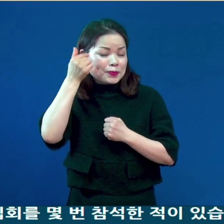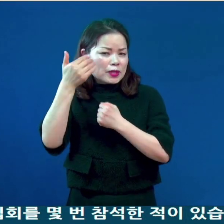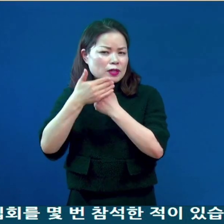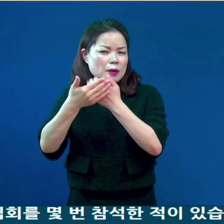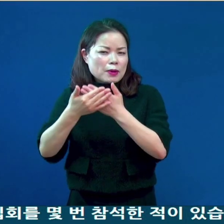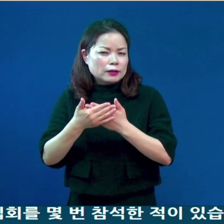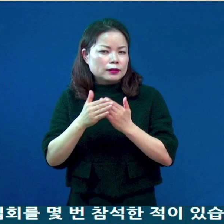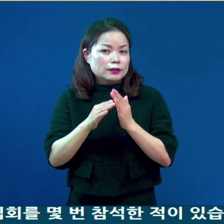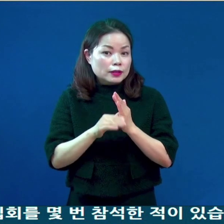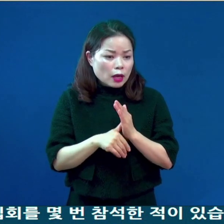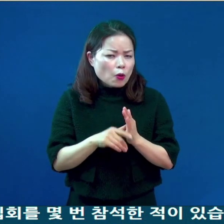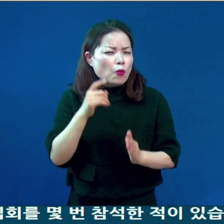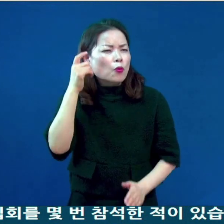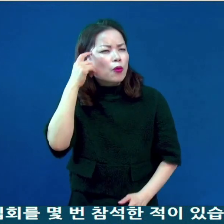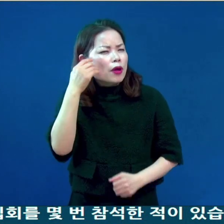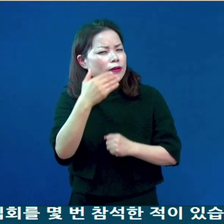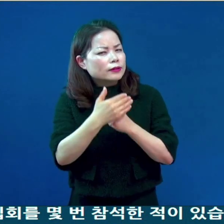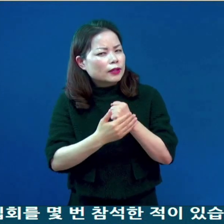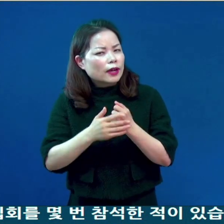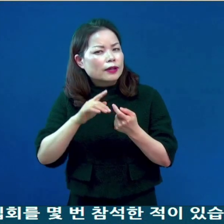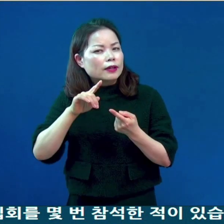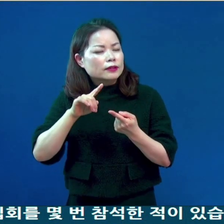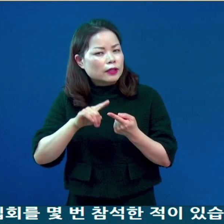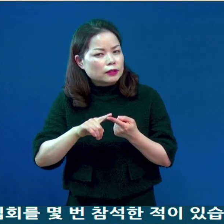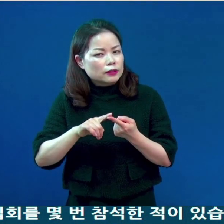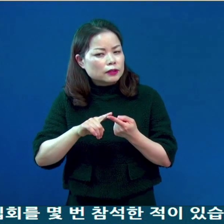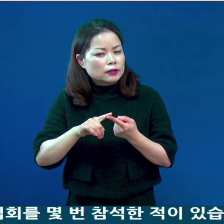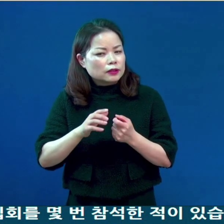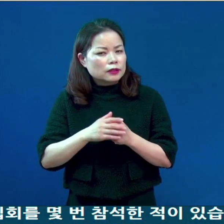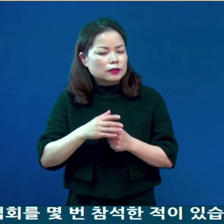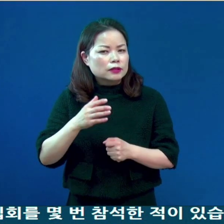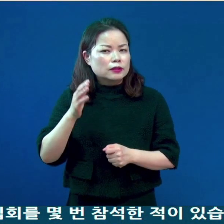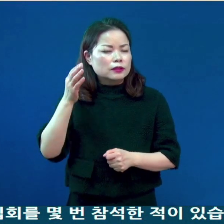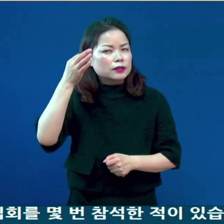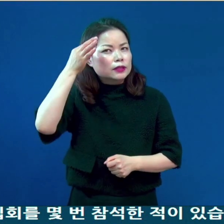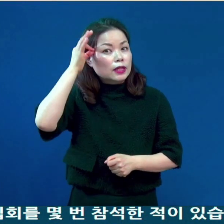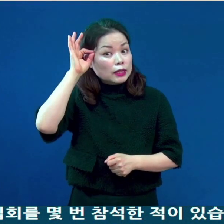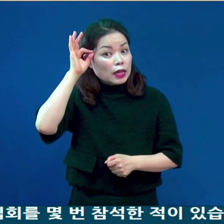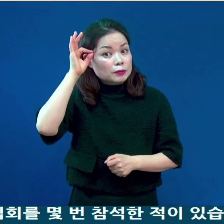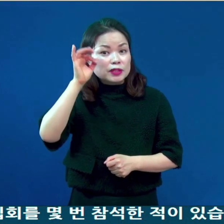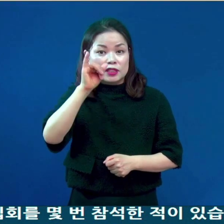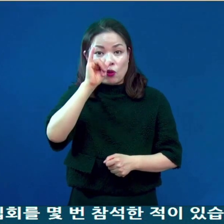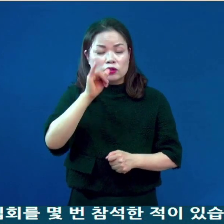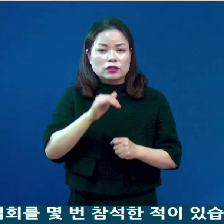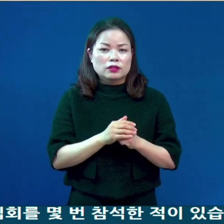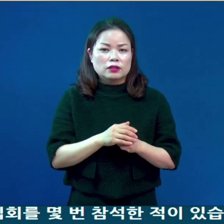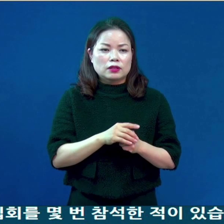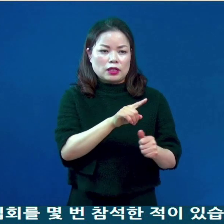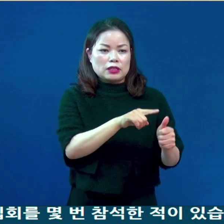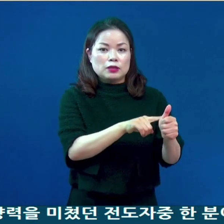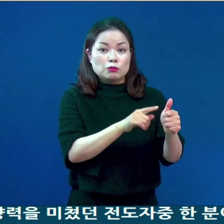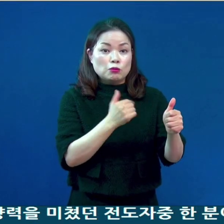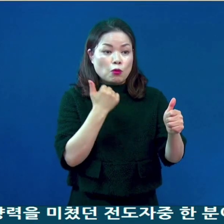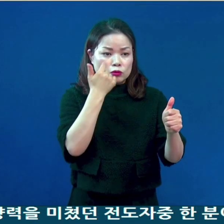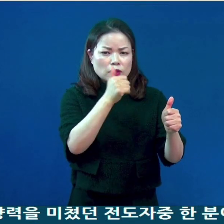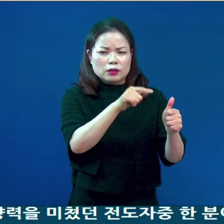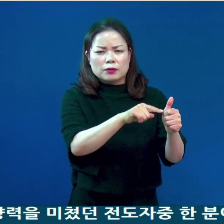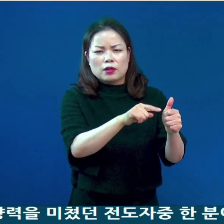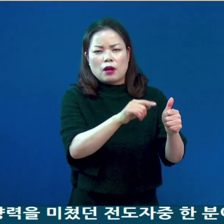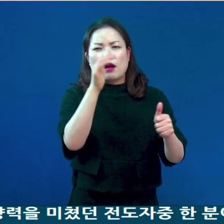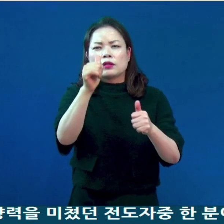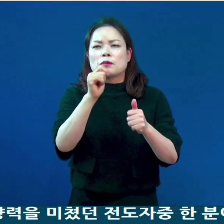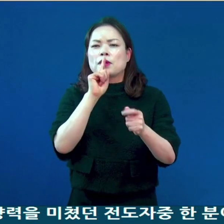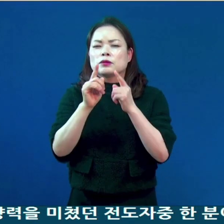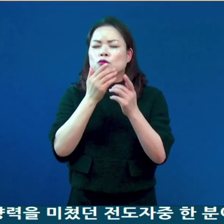은혜가 될 때 왜 은혜가 됐는지 저 나름대로의 깨달음은, 이분이 정말 하나님의 말씀을 귀히